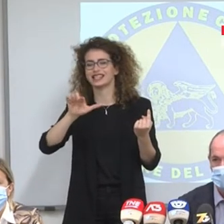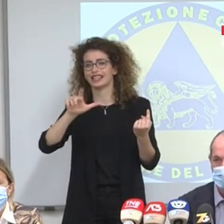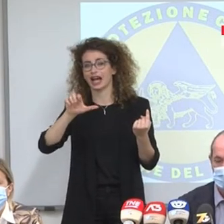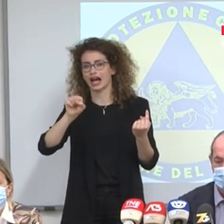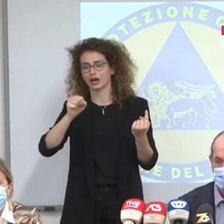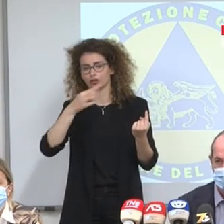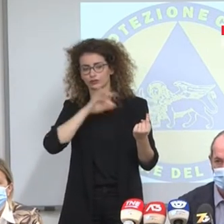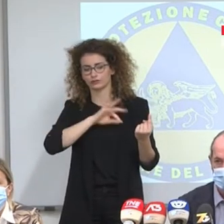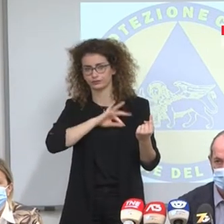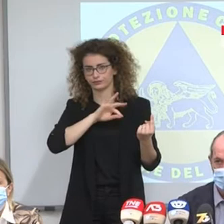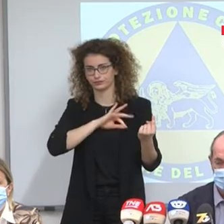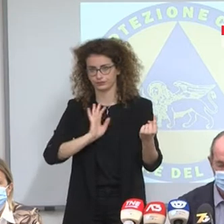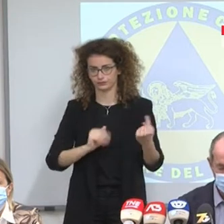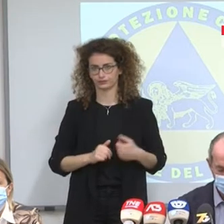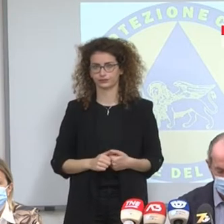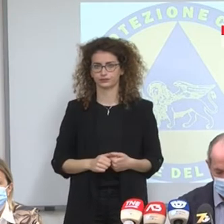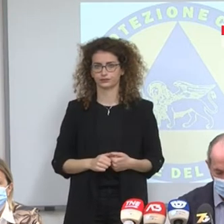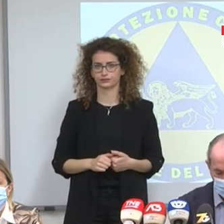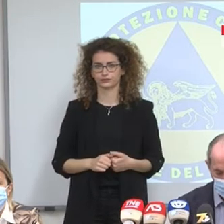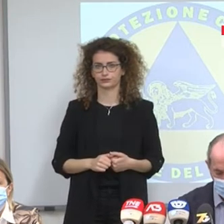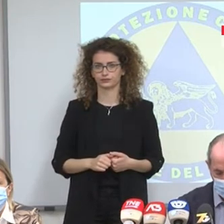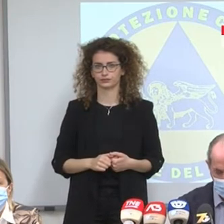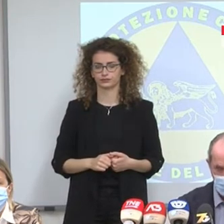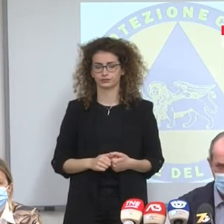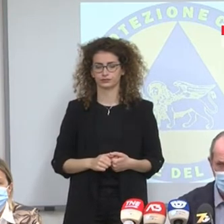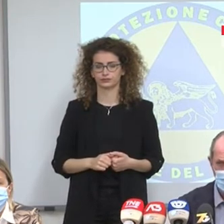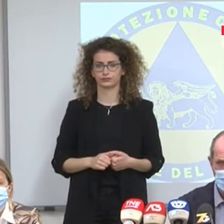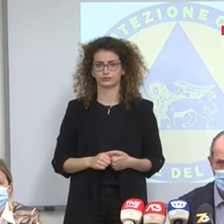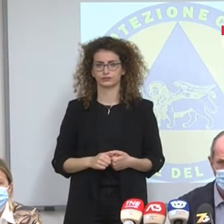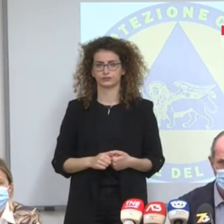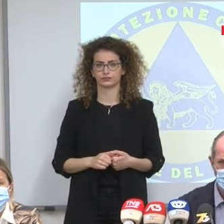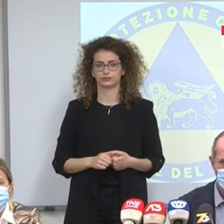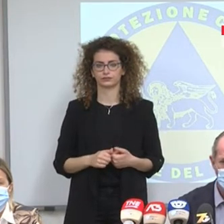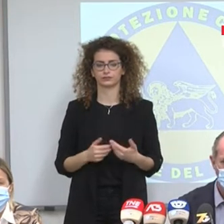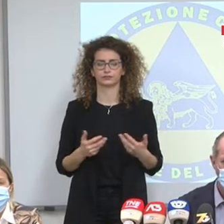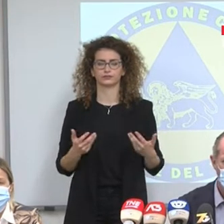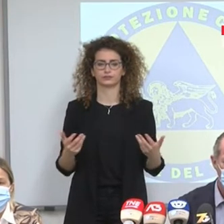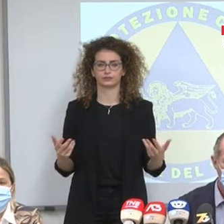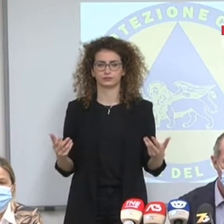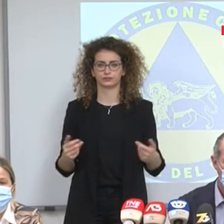E